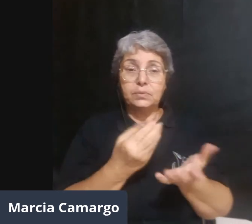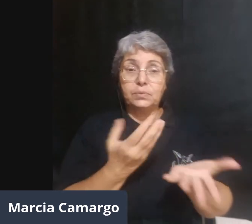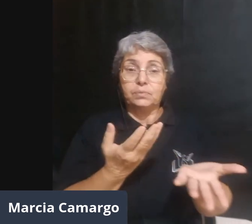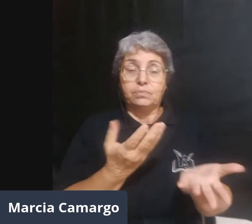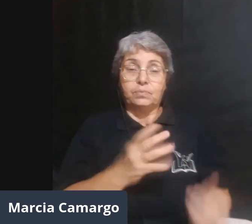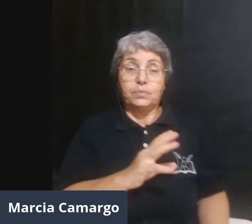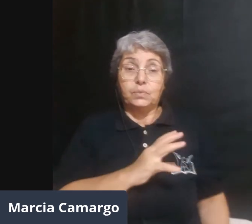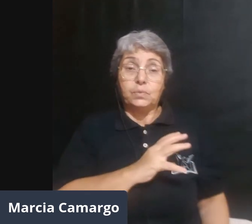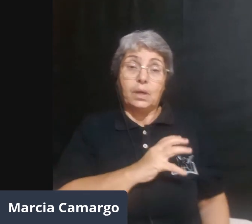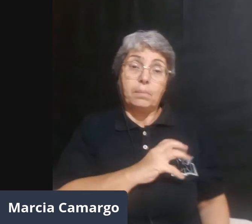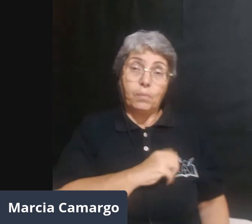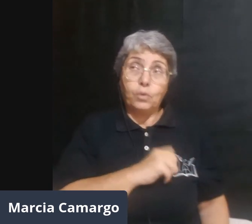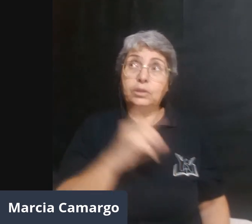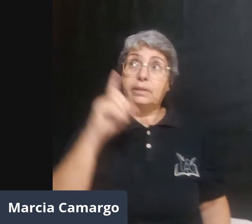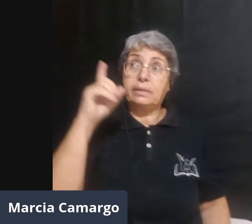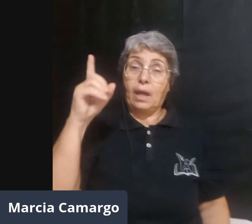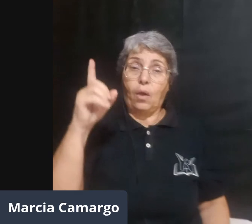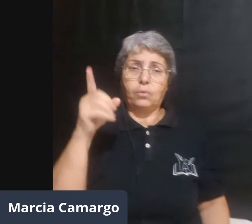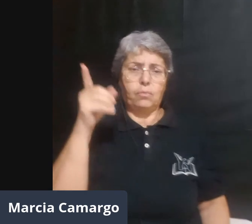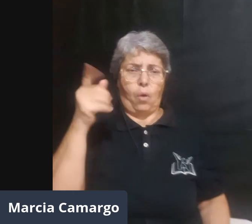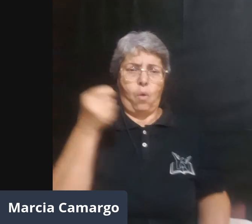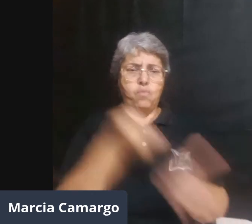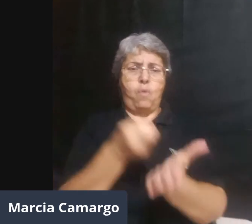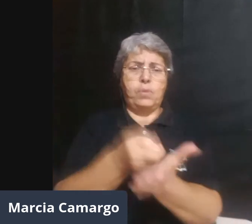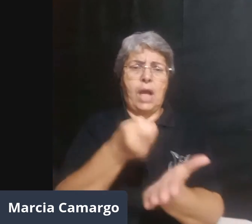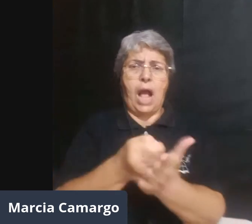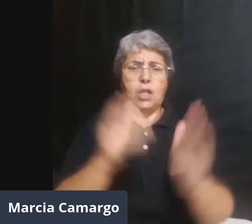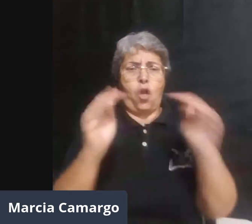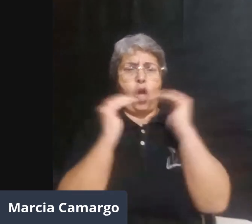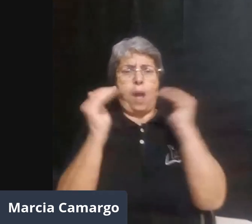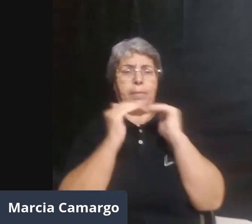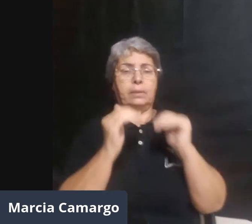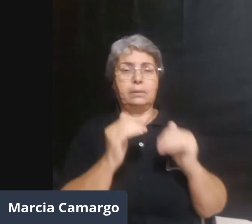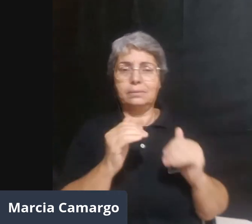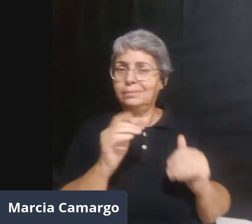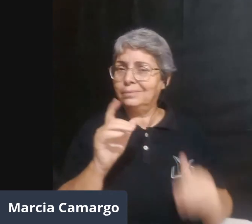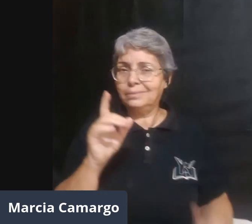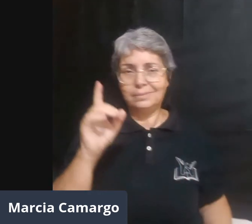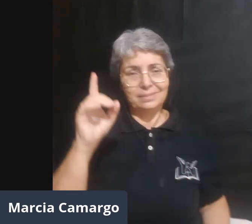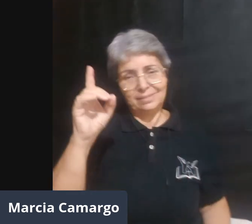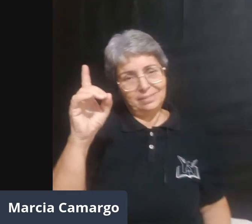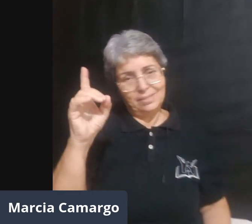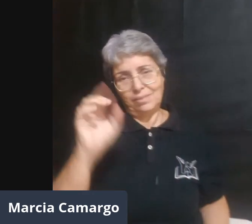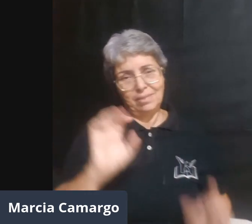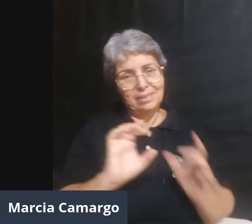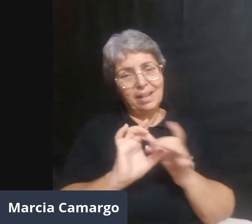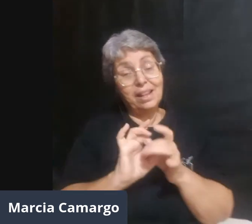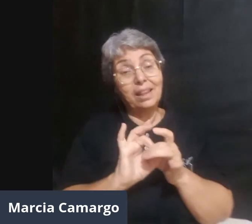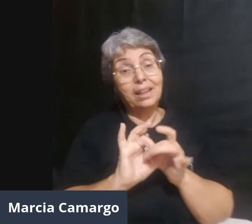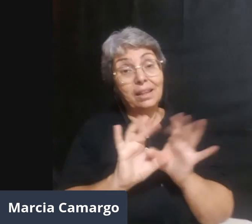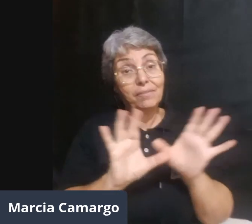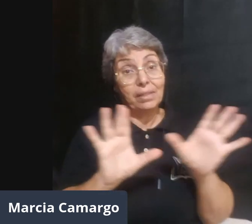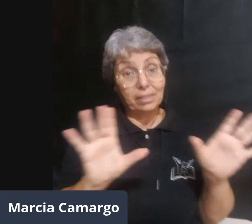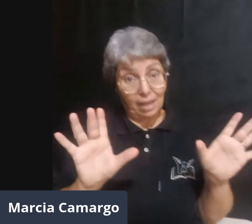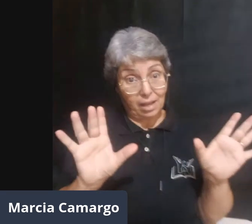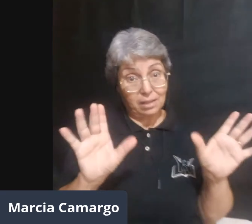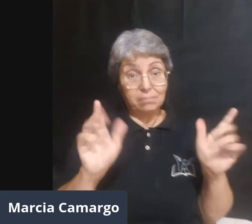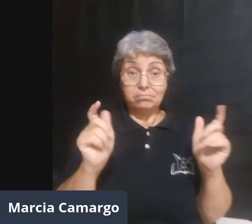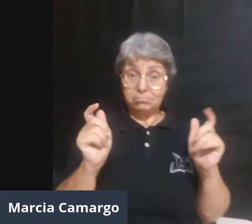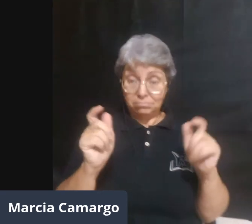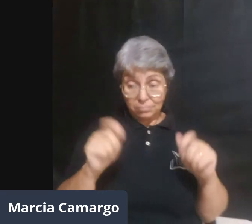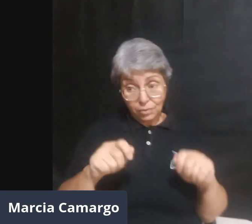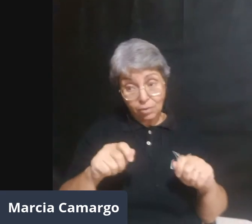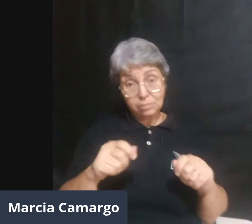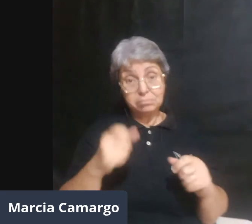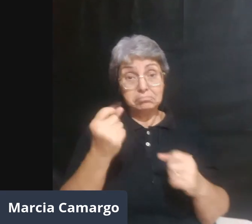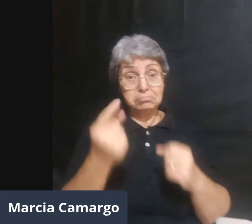seu povo a fazer a sua vontade. Se há livre-arbítrio, então há possibilidade de erro, mesmo no caminho da